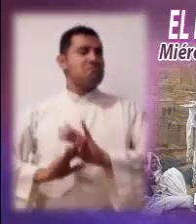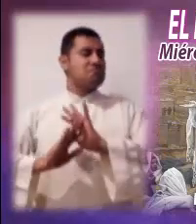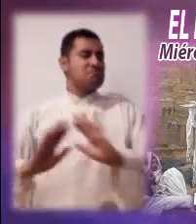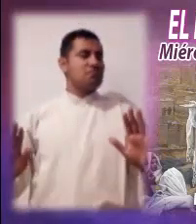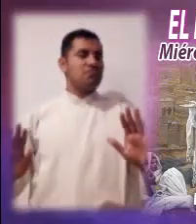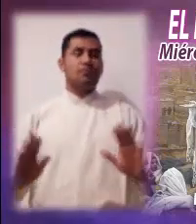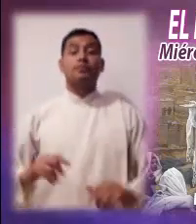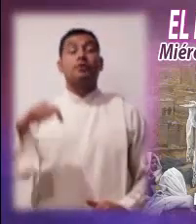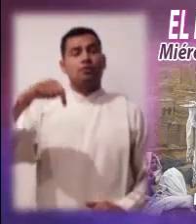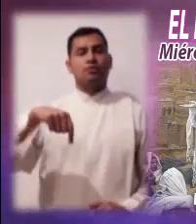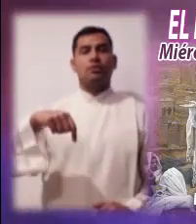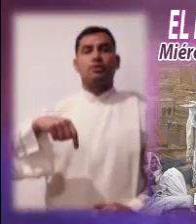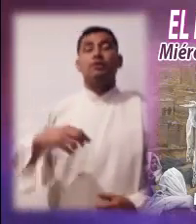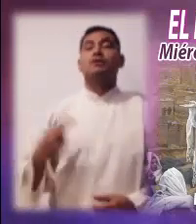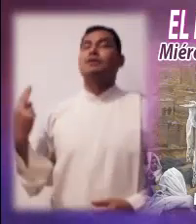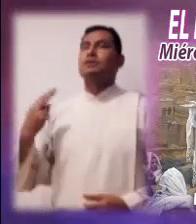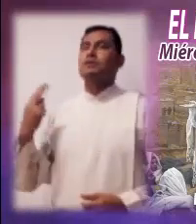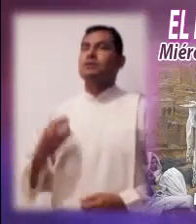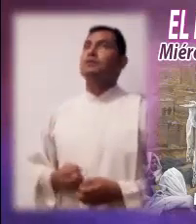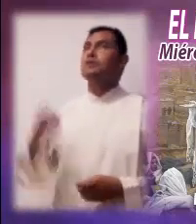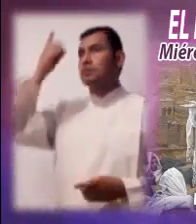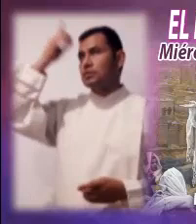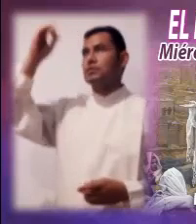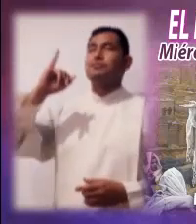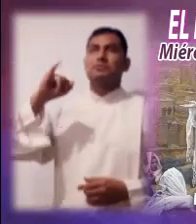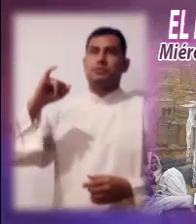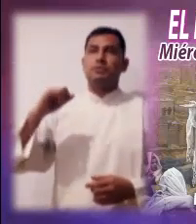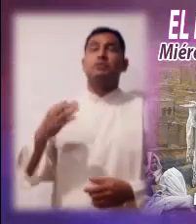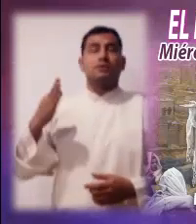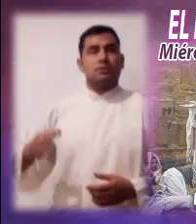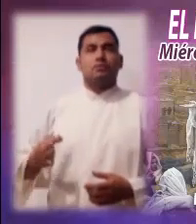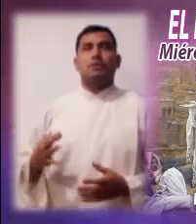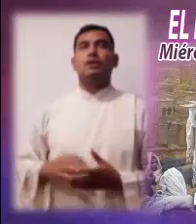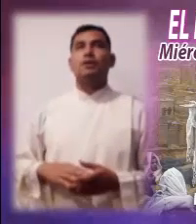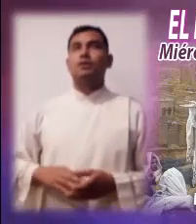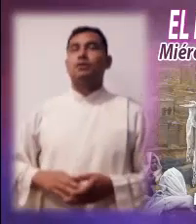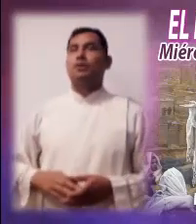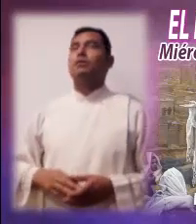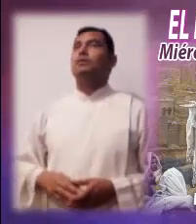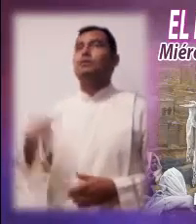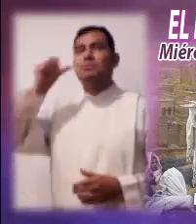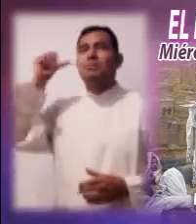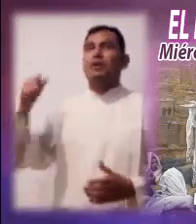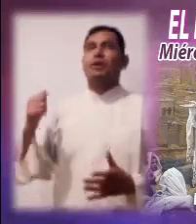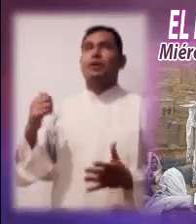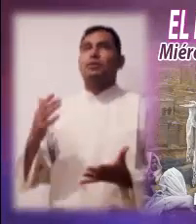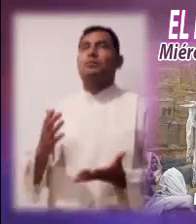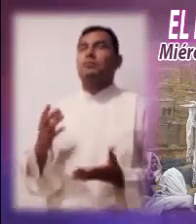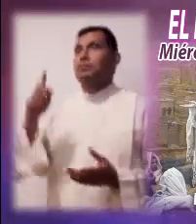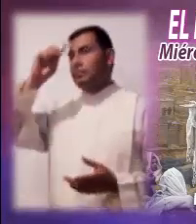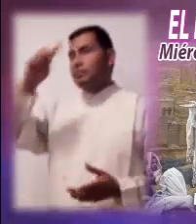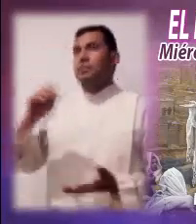que Él nos acompaña en cada momento, cuando rezamos, pero también cuando nos divertimos, cuando trabajamos junto al